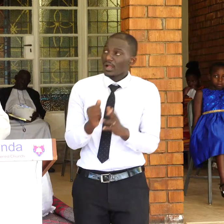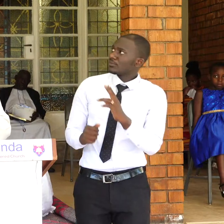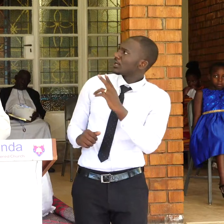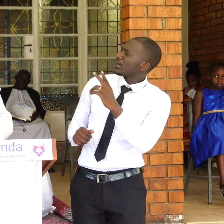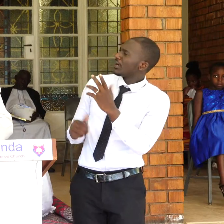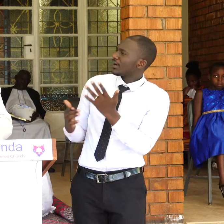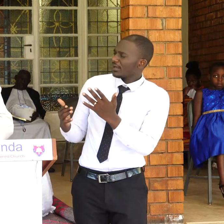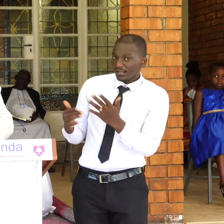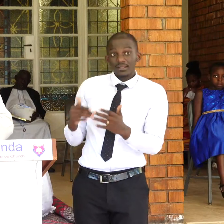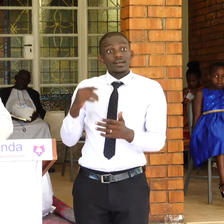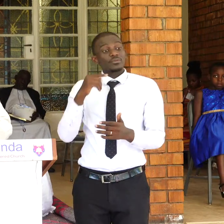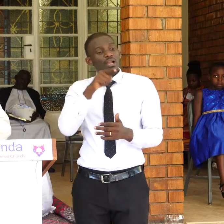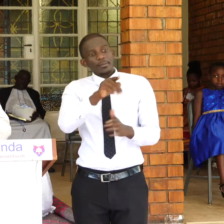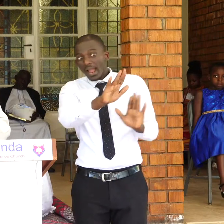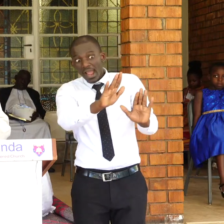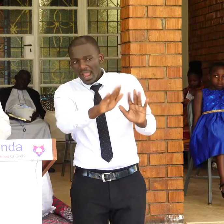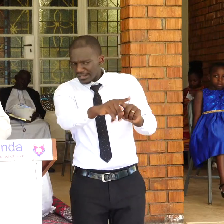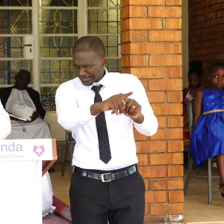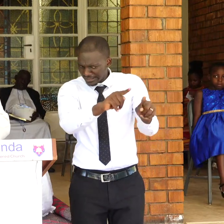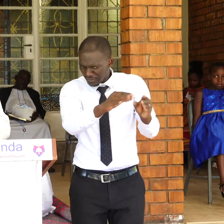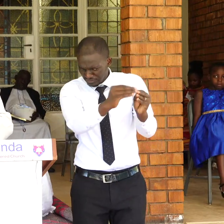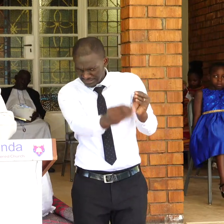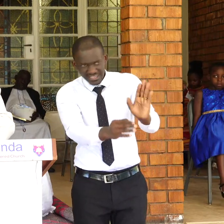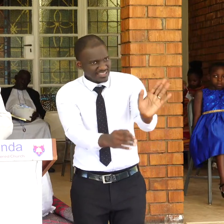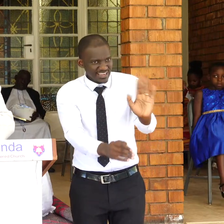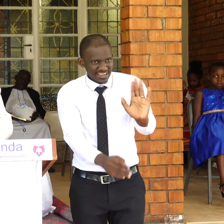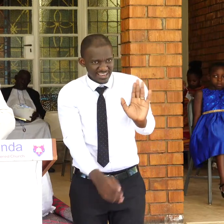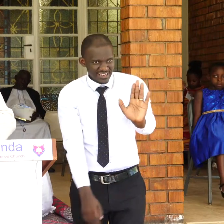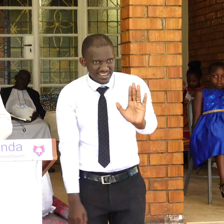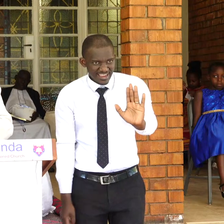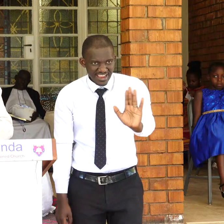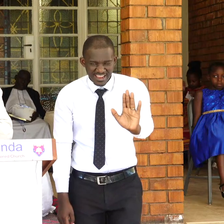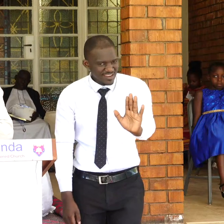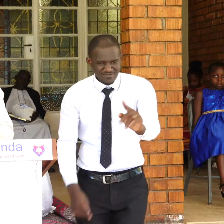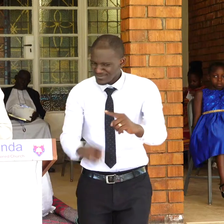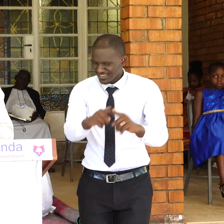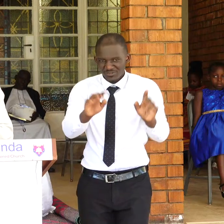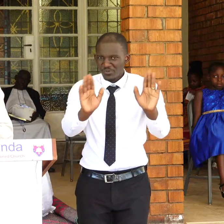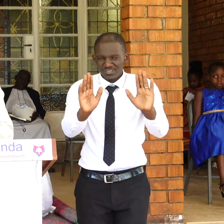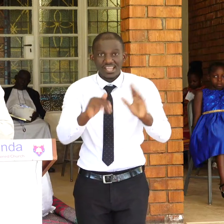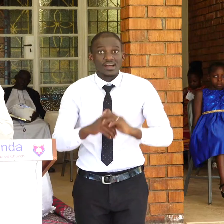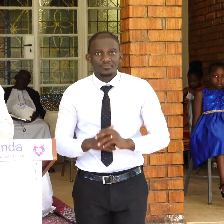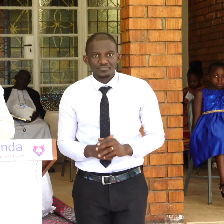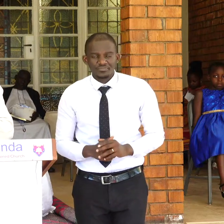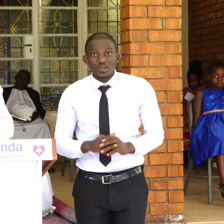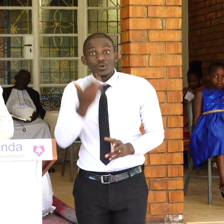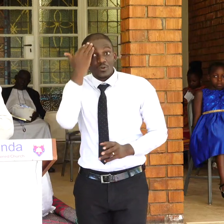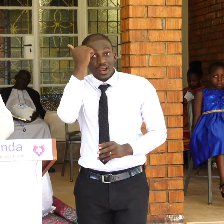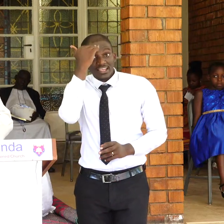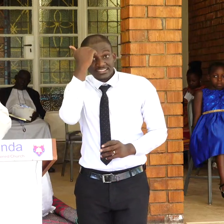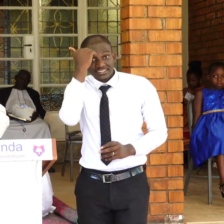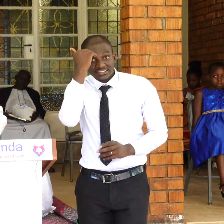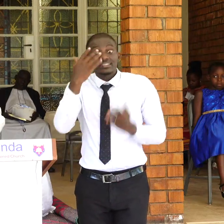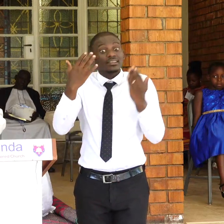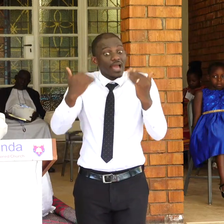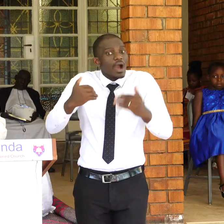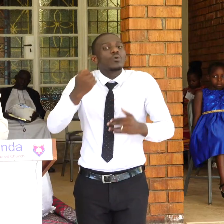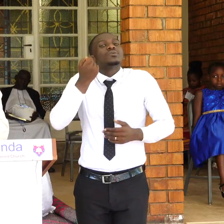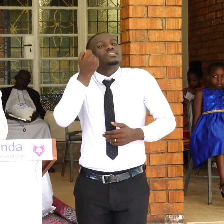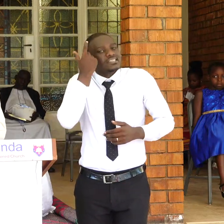nzuno, n'ayogera nti tossa mukono gwo ku mulenzi so tomukolako kikantu, kubanga kaakano